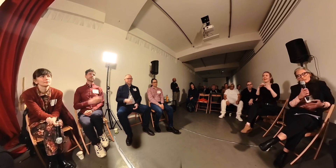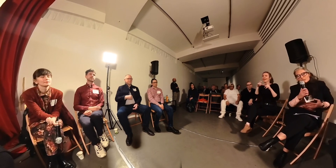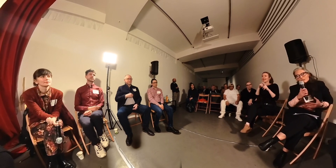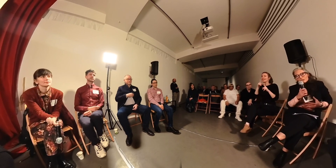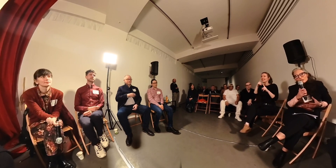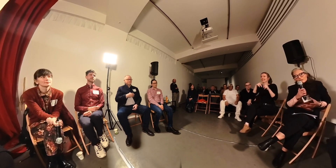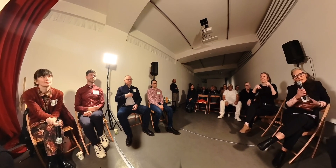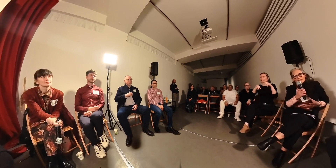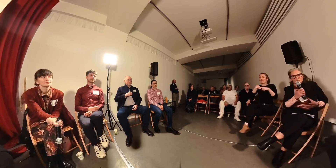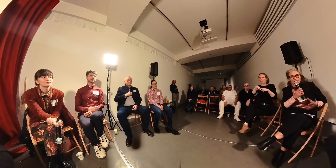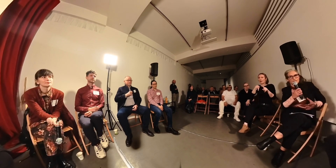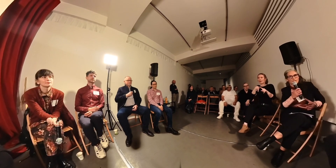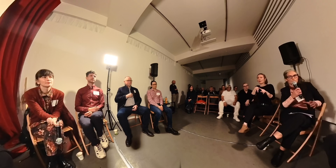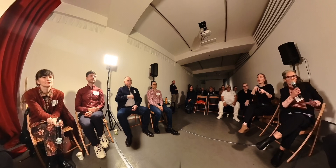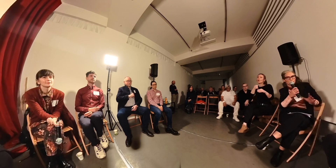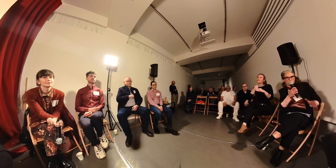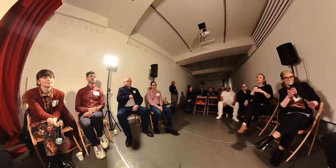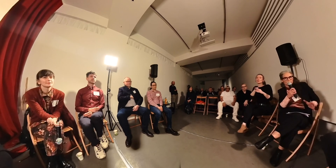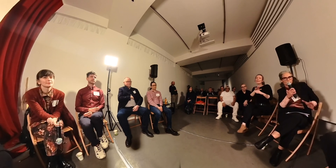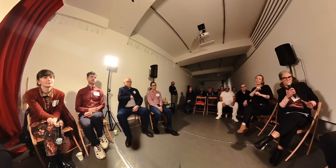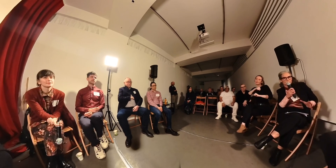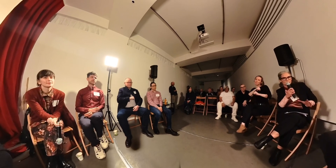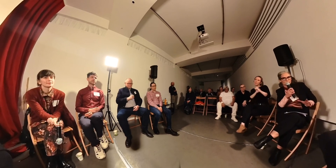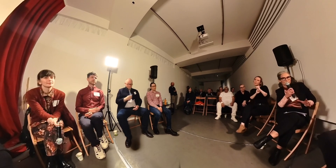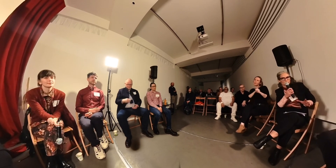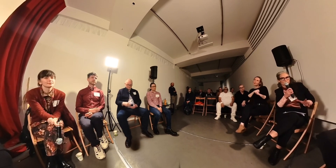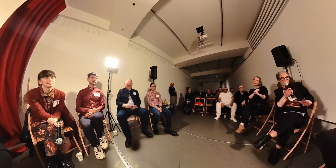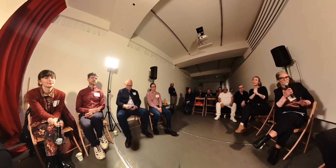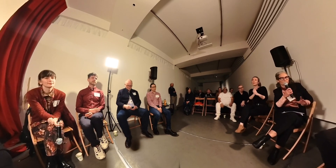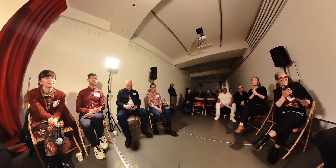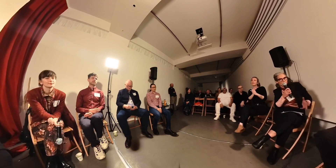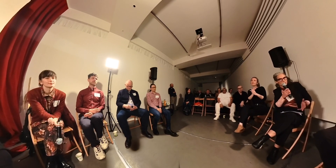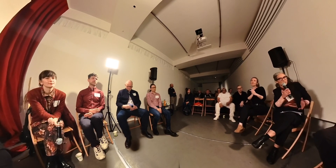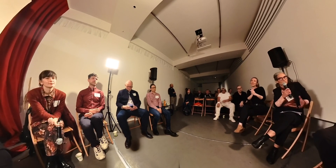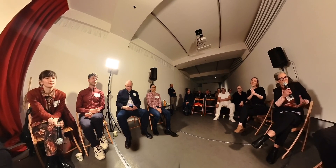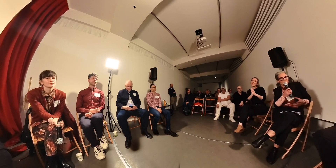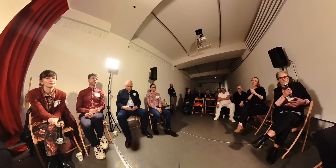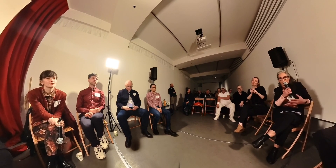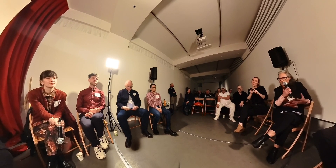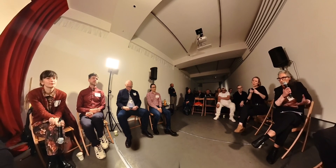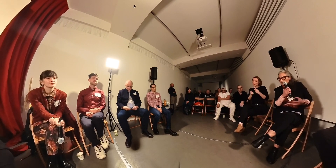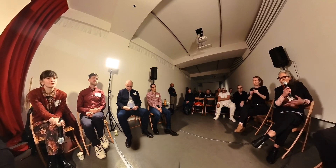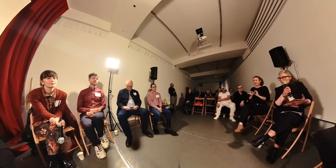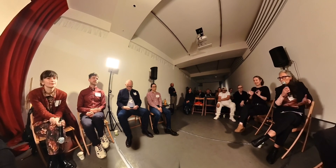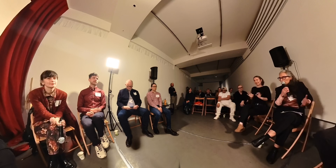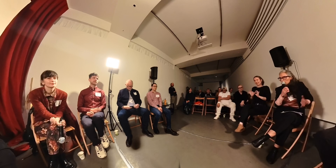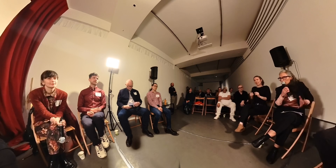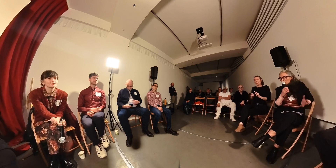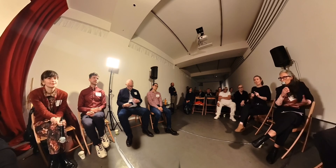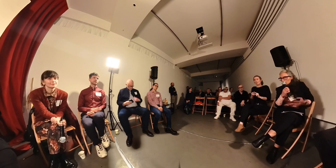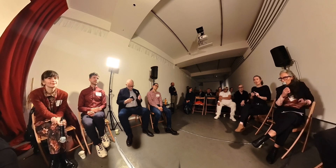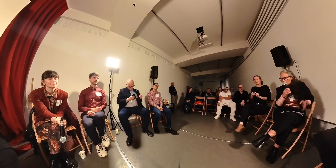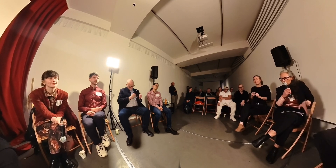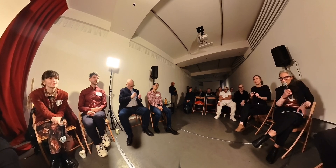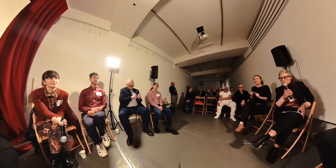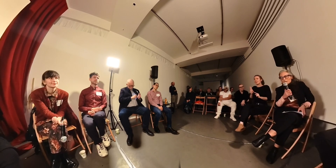pohybuje ještě vlastně za takových jakoby od začátku trošičku jakoby omezených podmínek, že tam je nějaký pres, že má